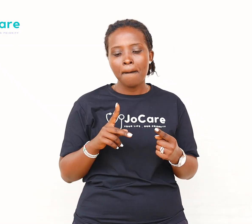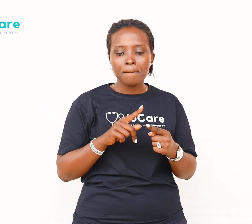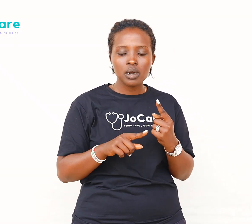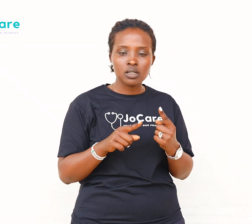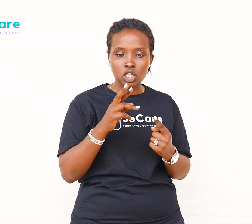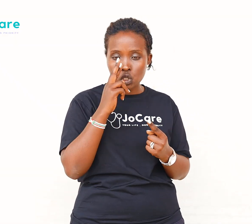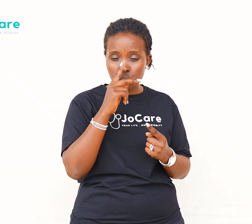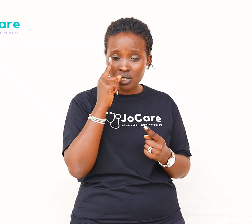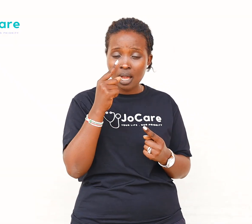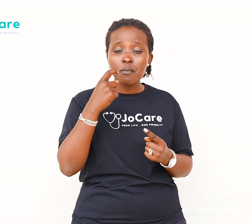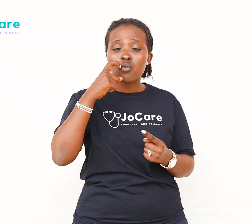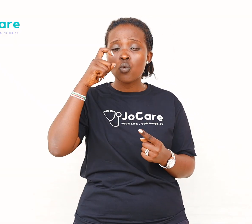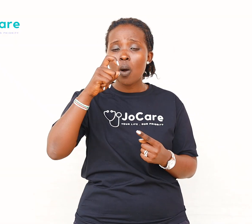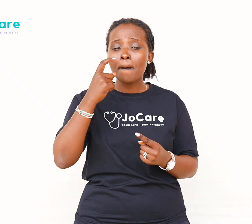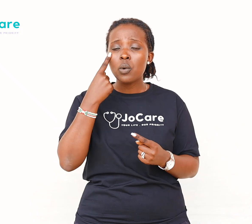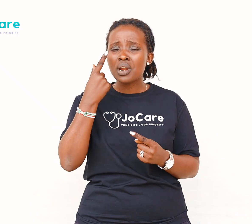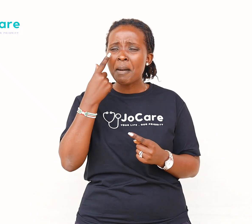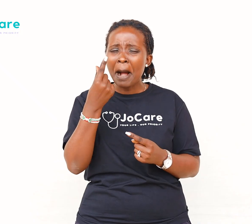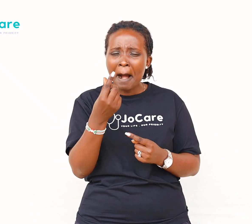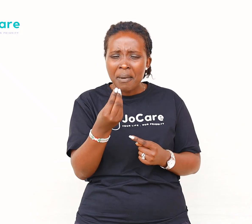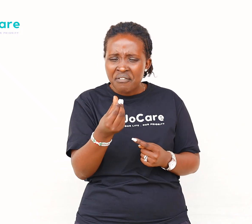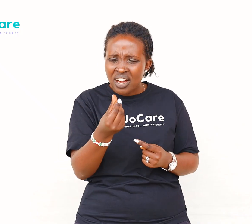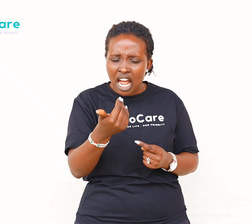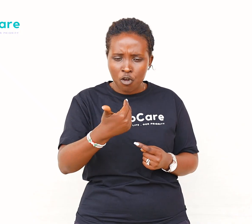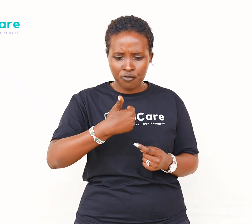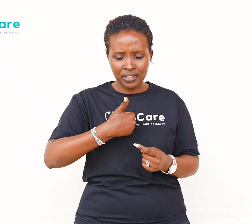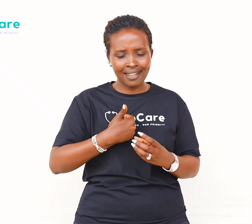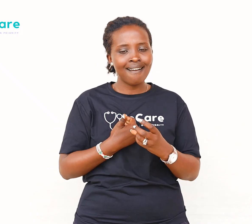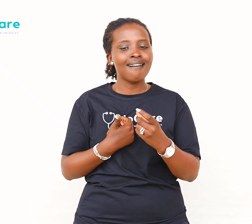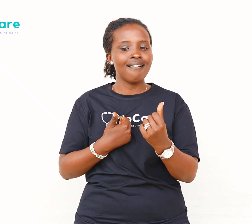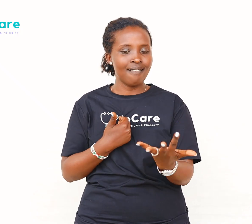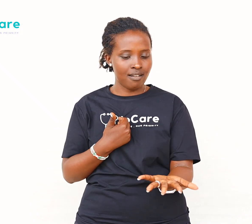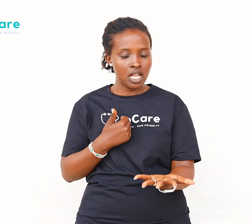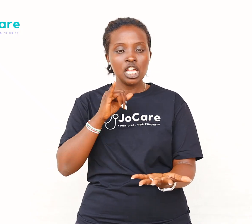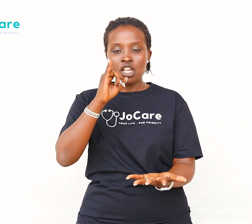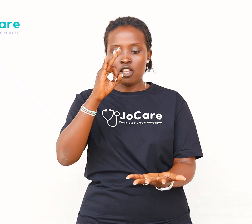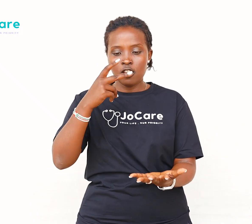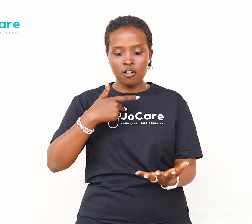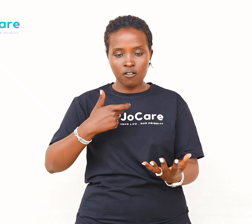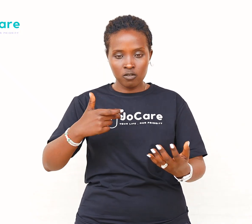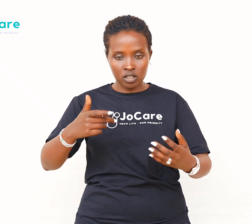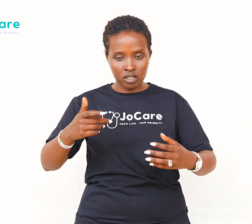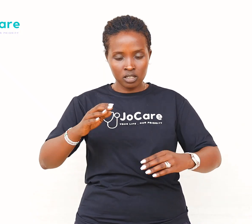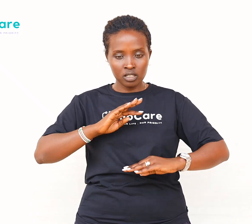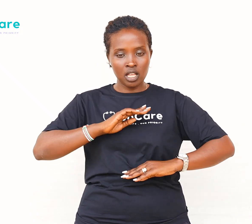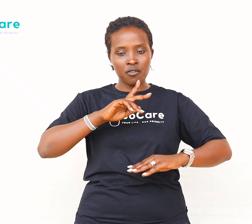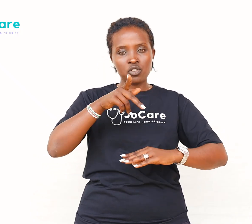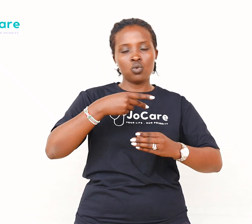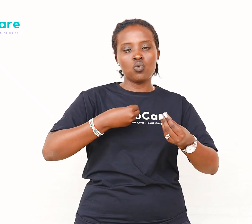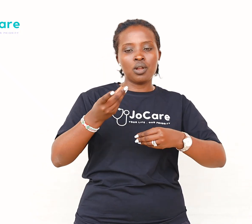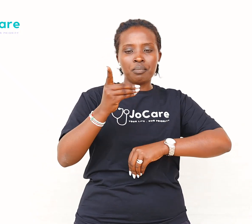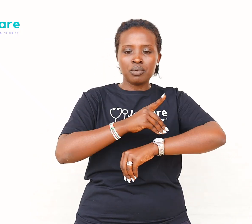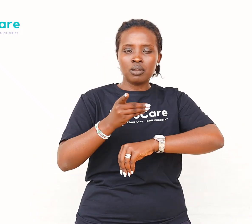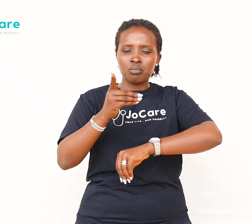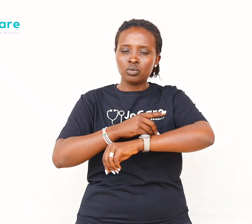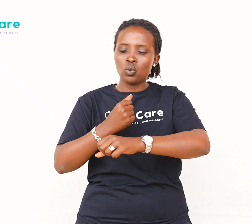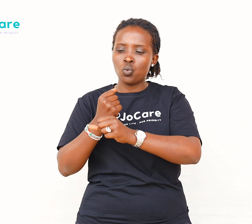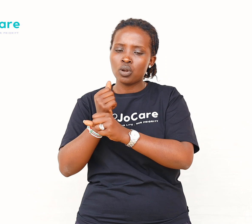cya mbere ugomba kureba amafaranga, ingano y'amafaranga ufite, niba uzabasha kujya ugura kotegisi buri munsi ugakoresha kotegisi, cyangwa